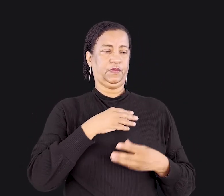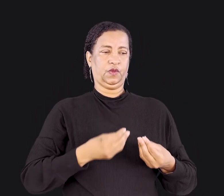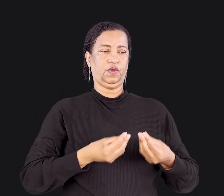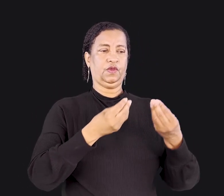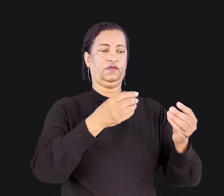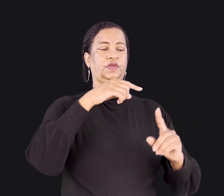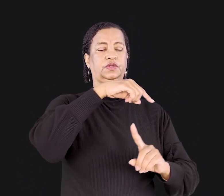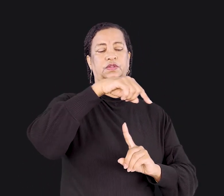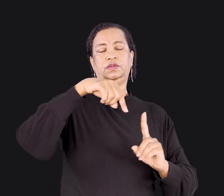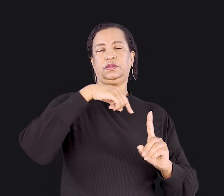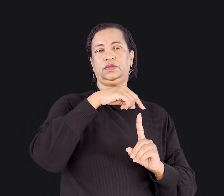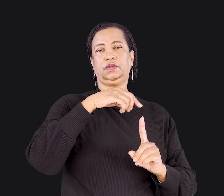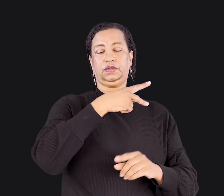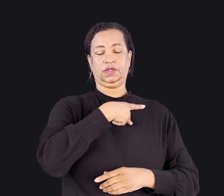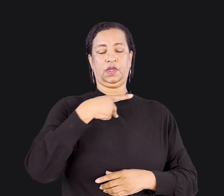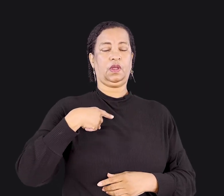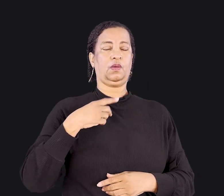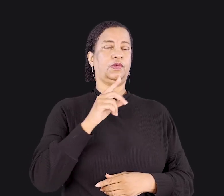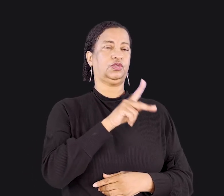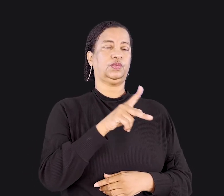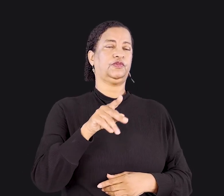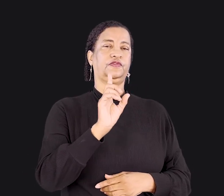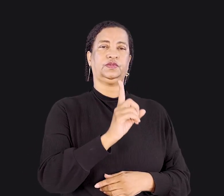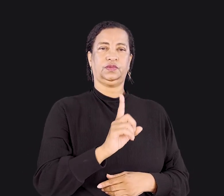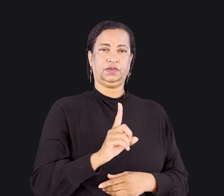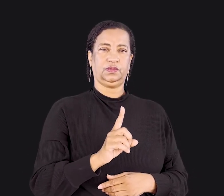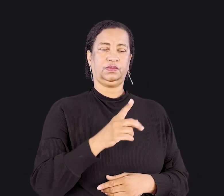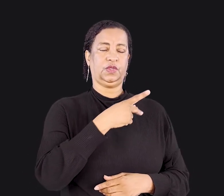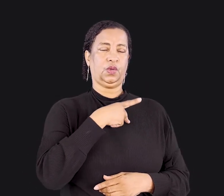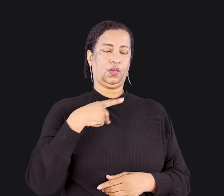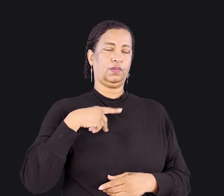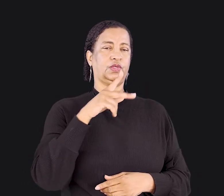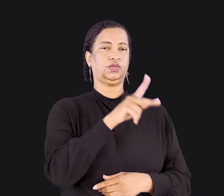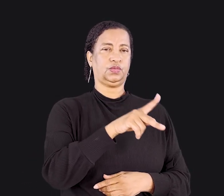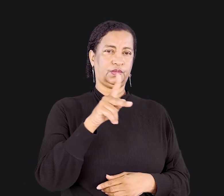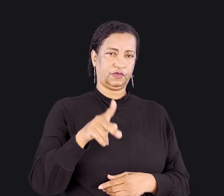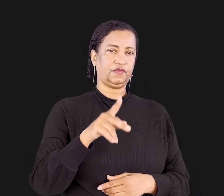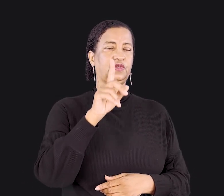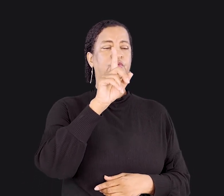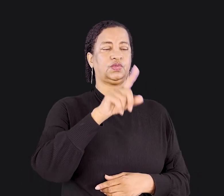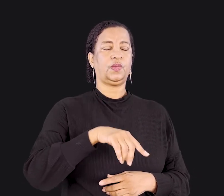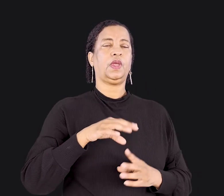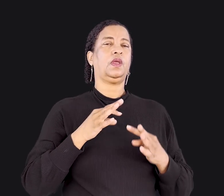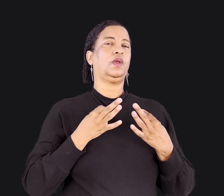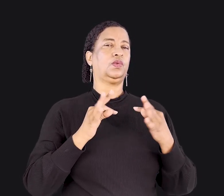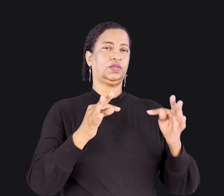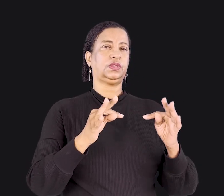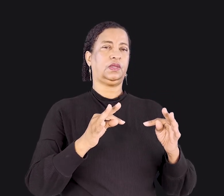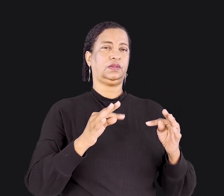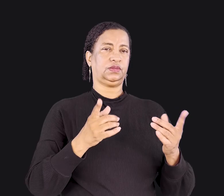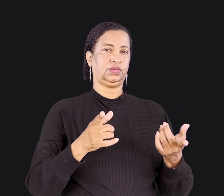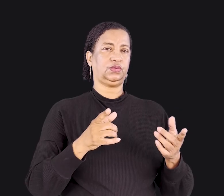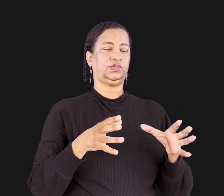santos, não ao pastor-professor. O pastor-professor é o técnico e os santos o